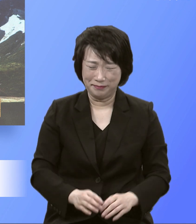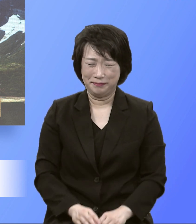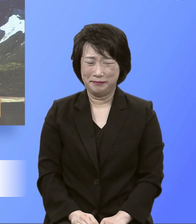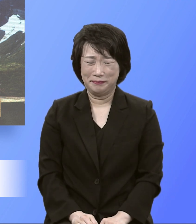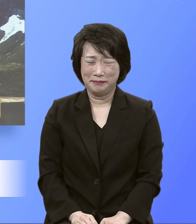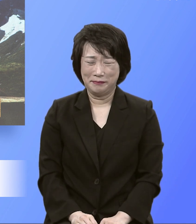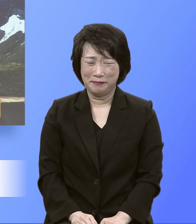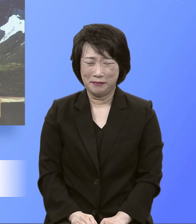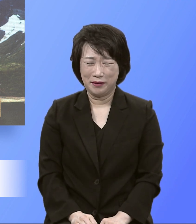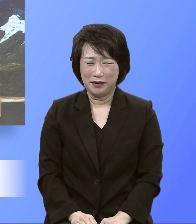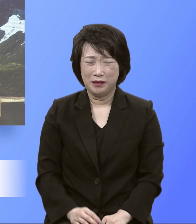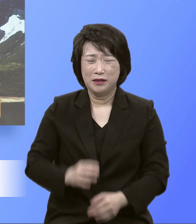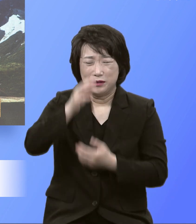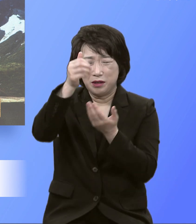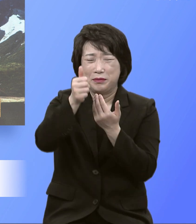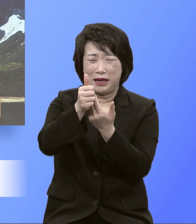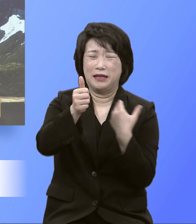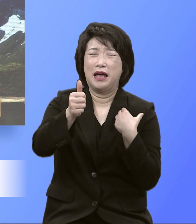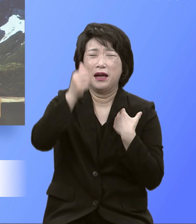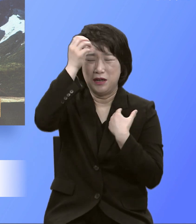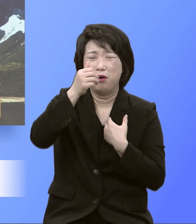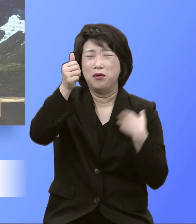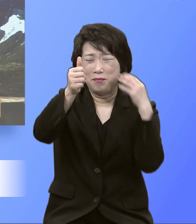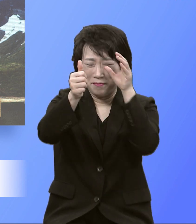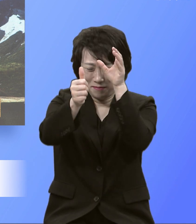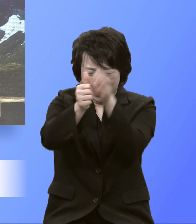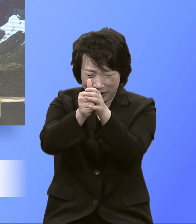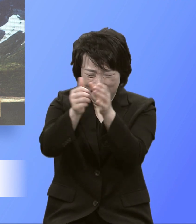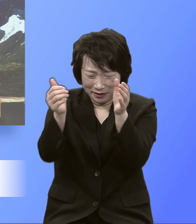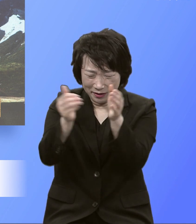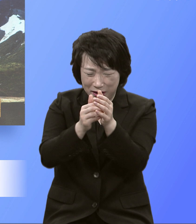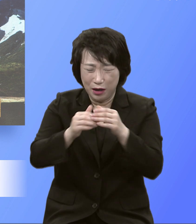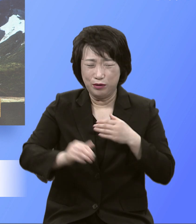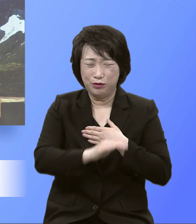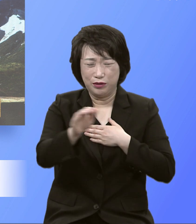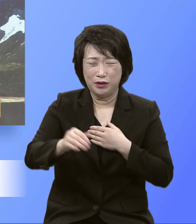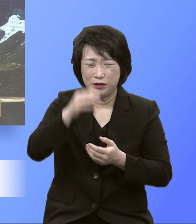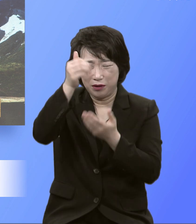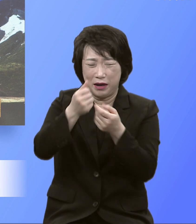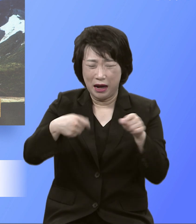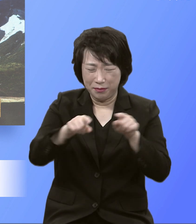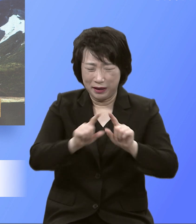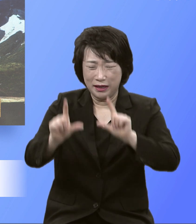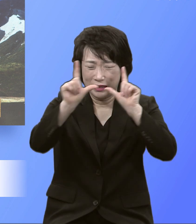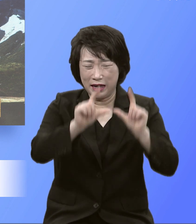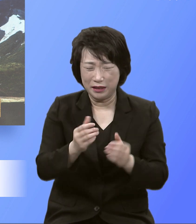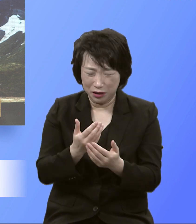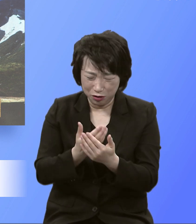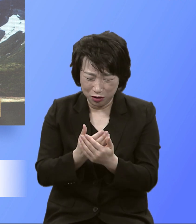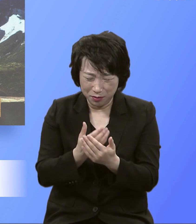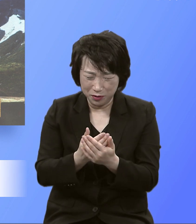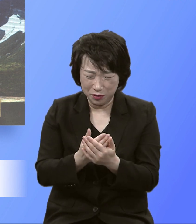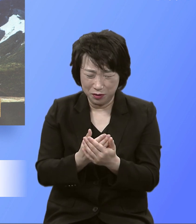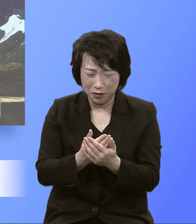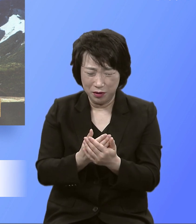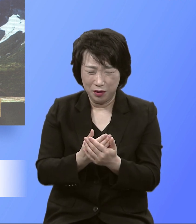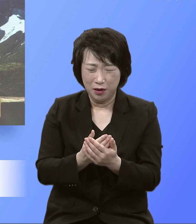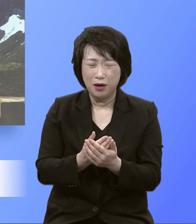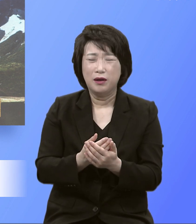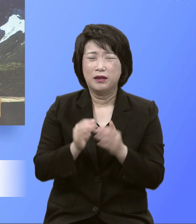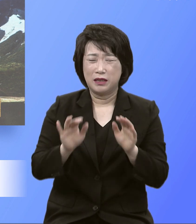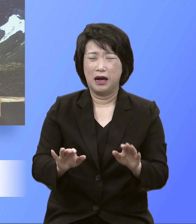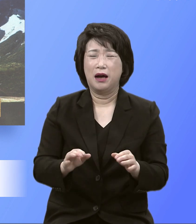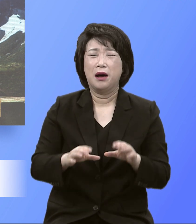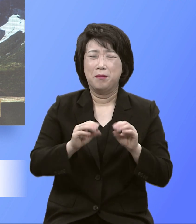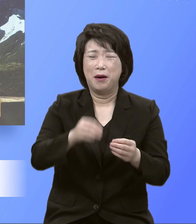않았습니다. 성령께 맡겼습니다. 우리는 성령으로 살게 하시옵시고, 그러기